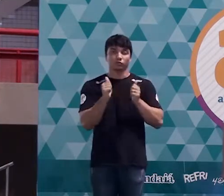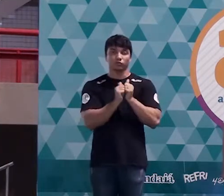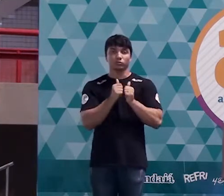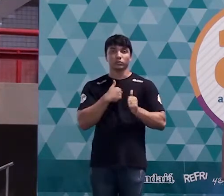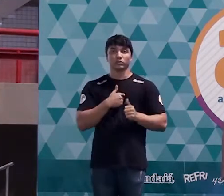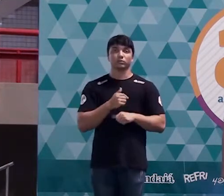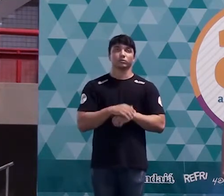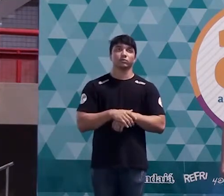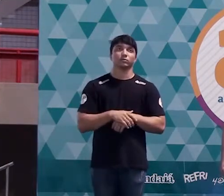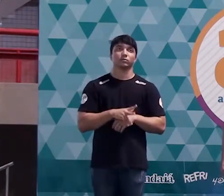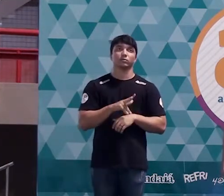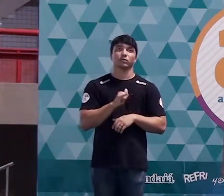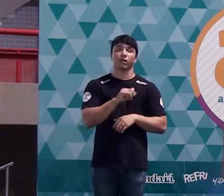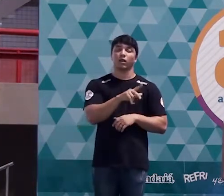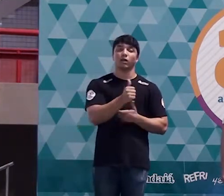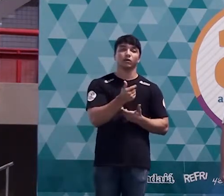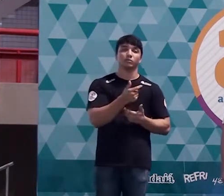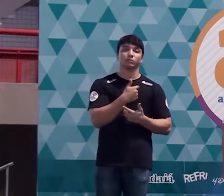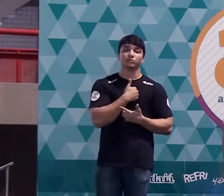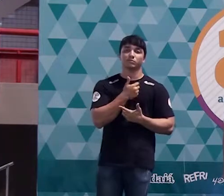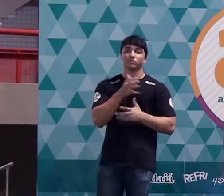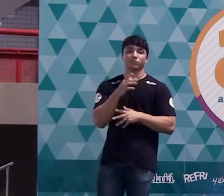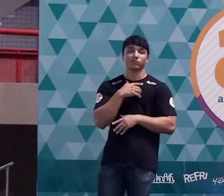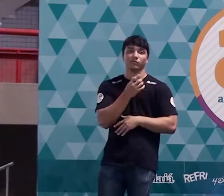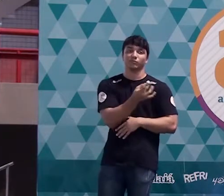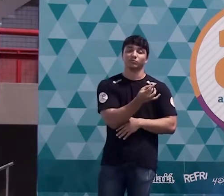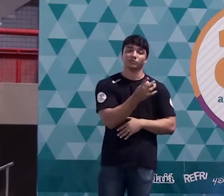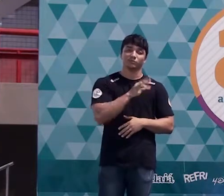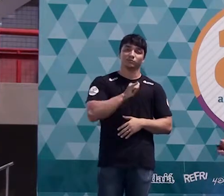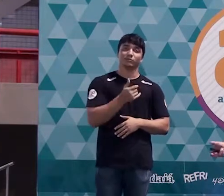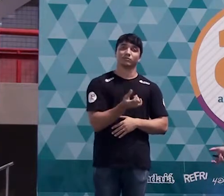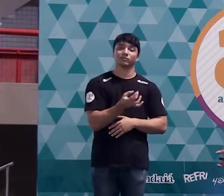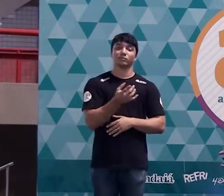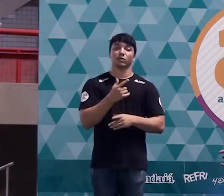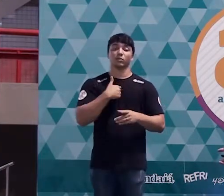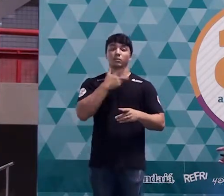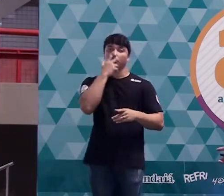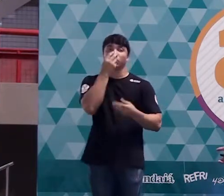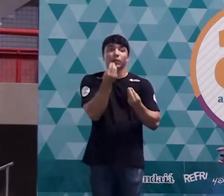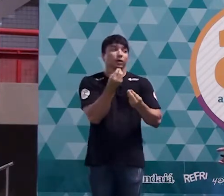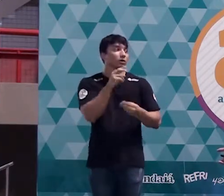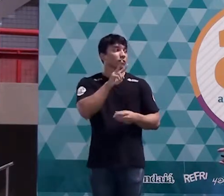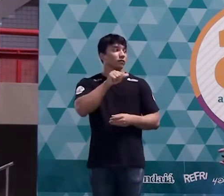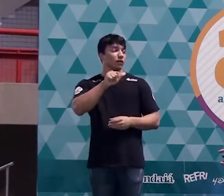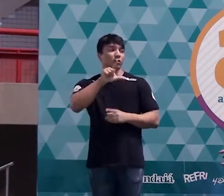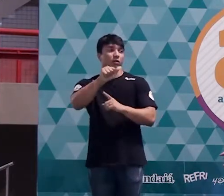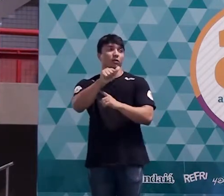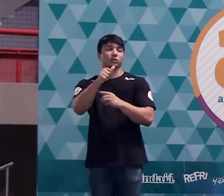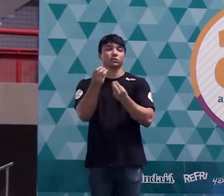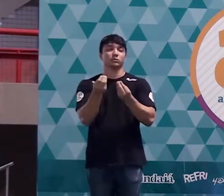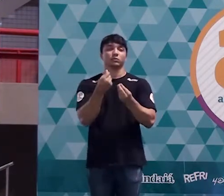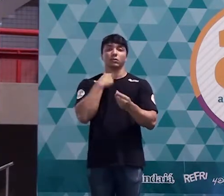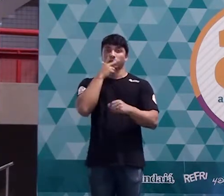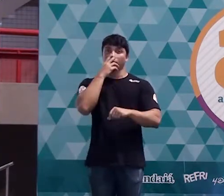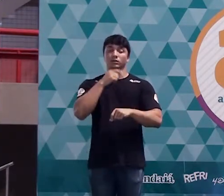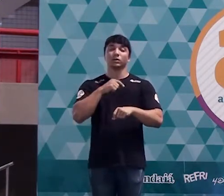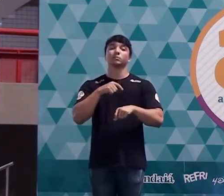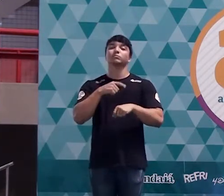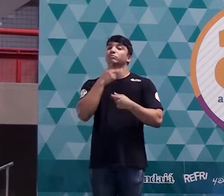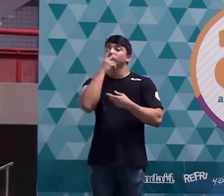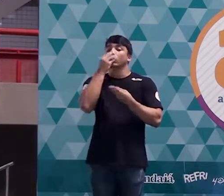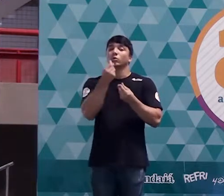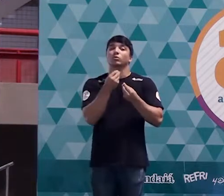você. Vá lá, vou não, quando estou com vontade, vá só, né? Então, para que este vá lá, que todo mundo diz, é uma marca